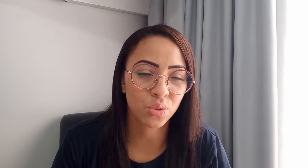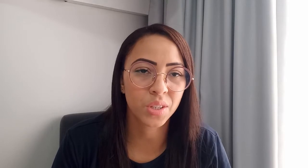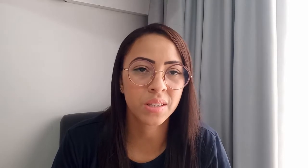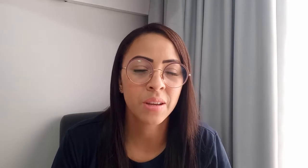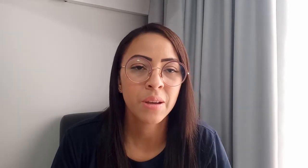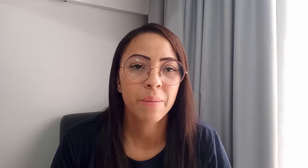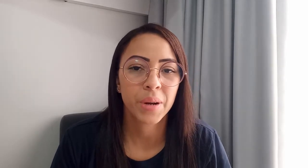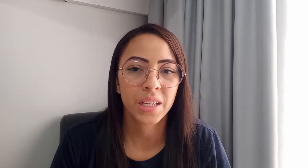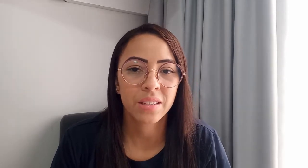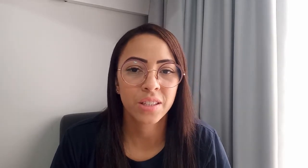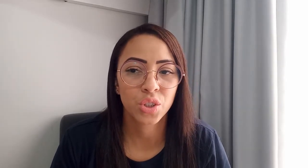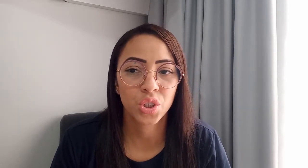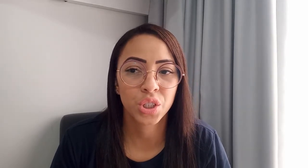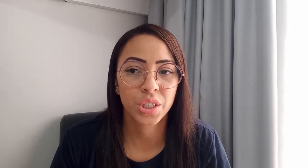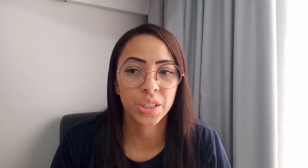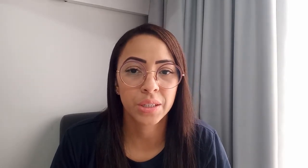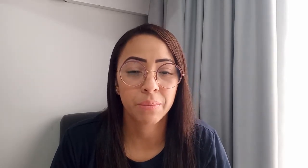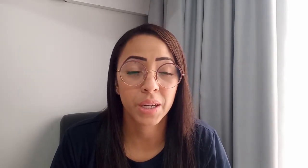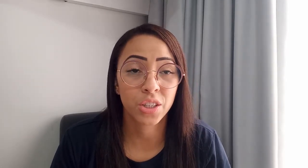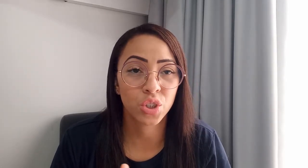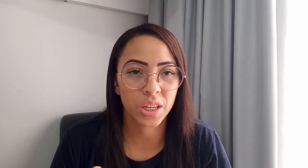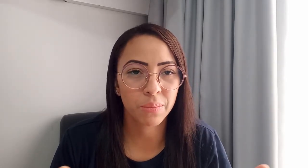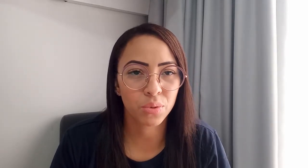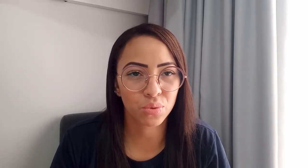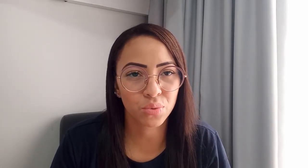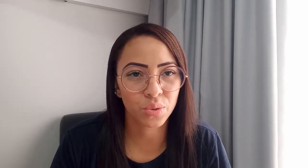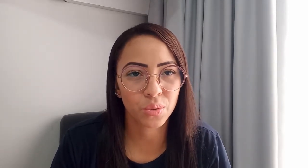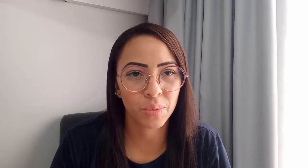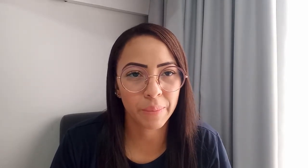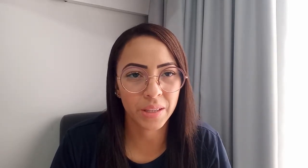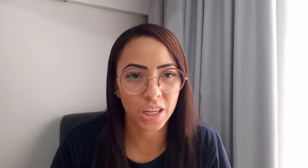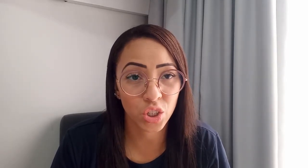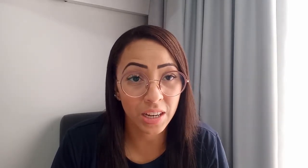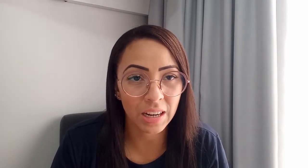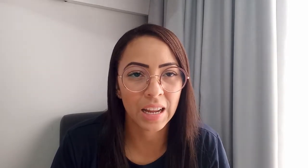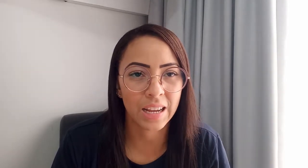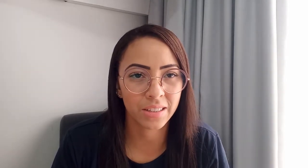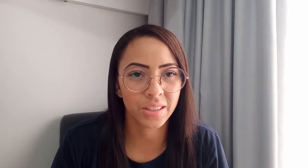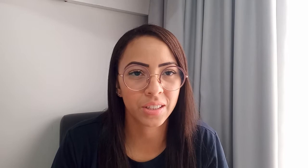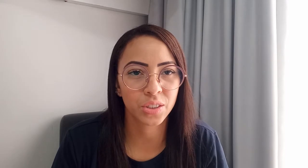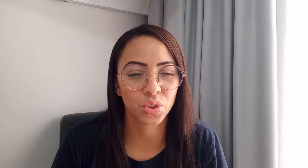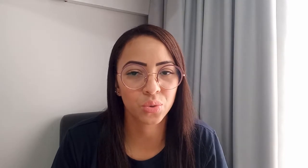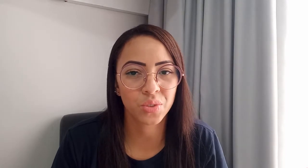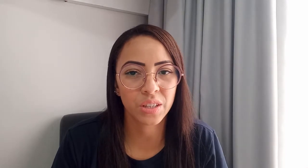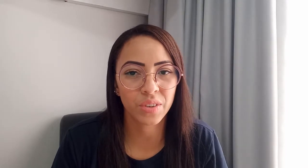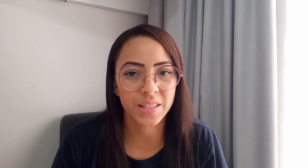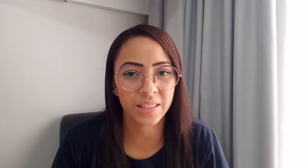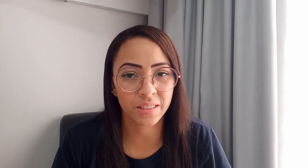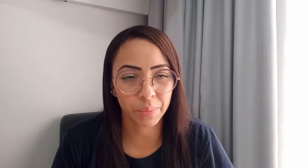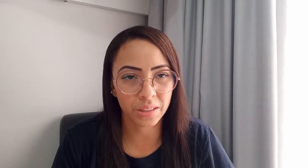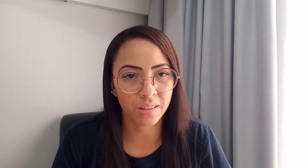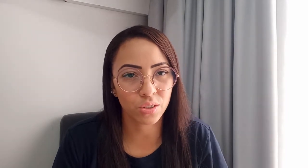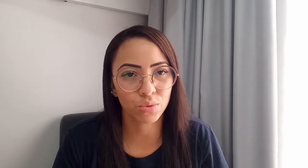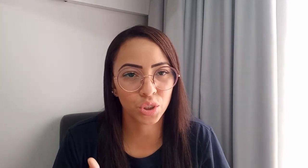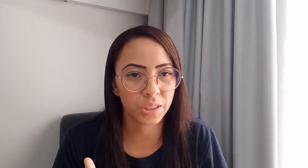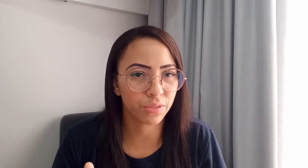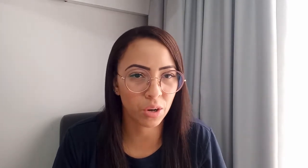adaptações para que chegue para o surdo uma mensagem clara e que a gente consiga fazer essa interpretação de forma